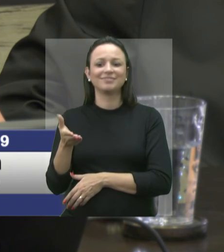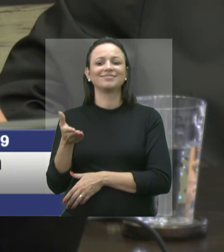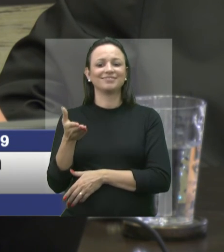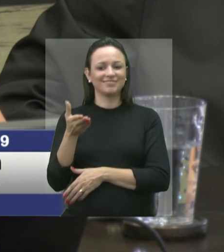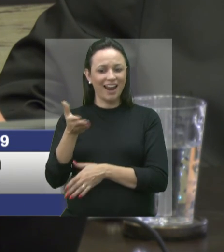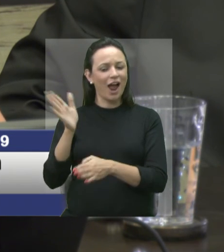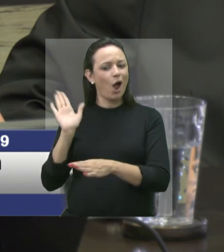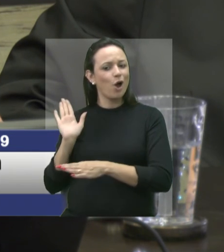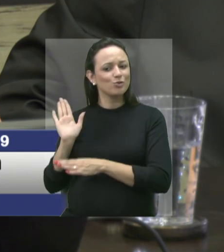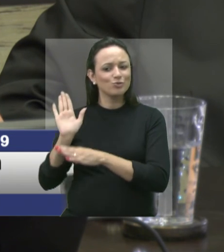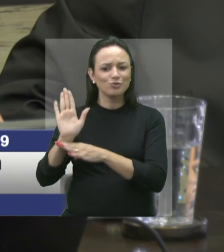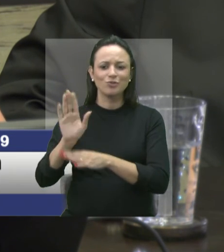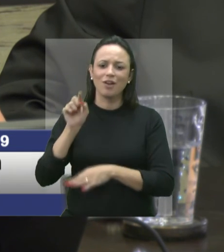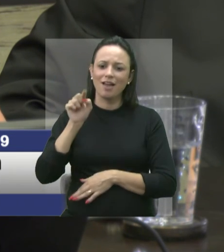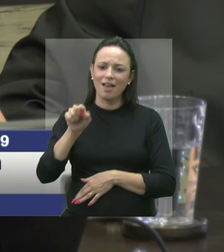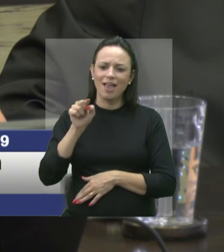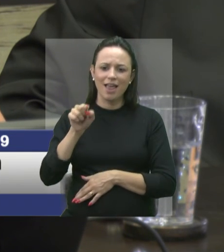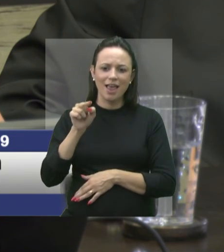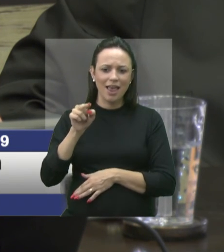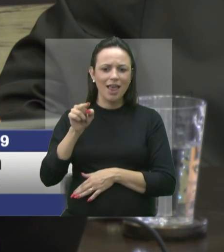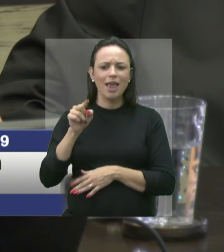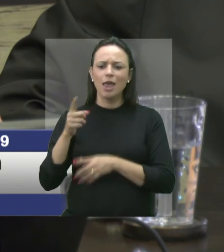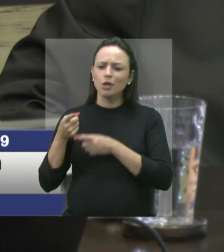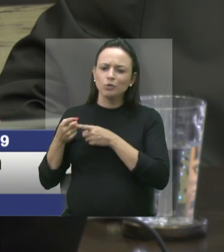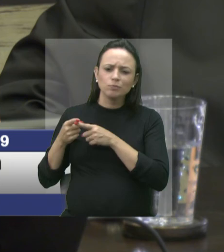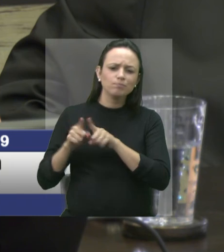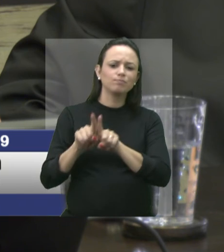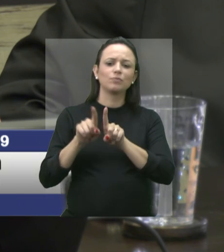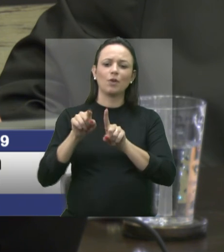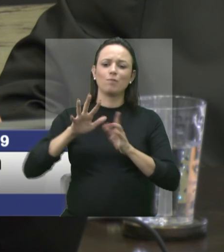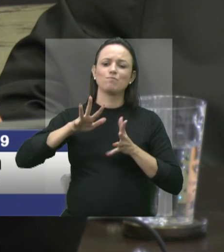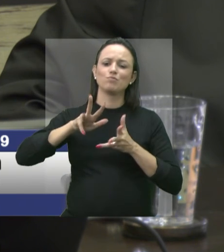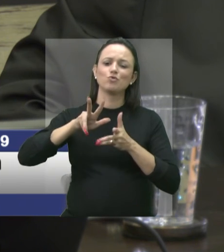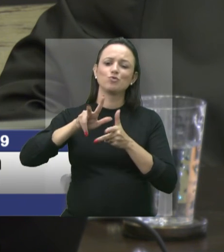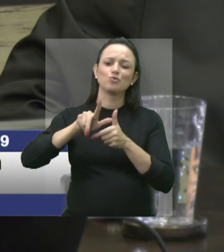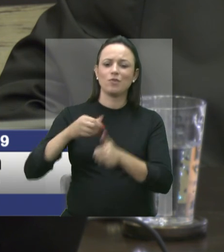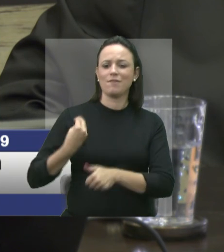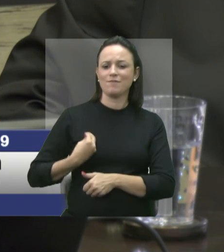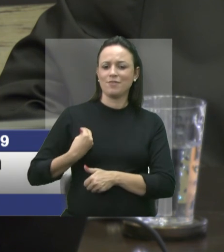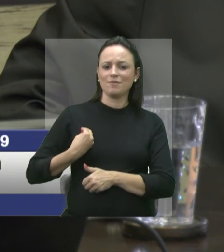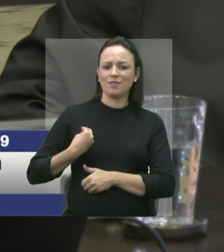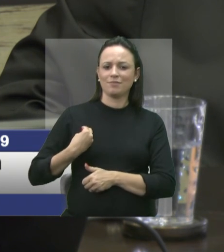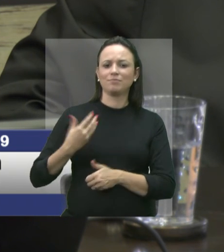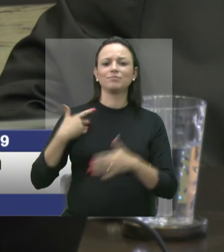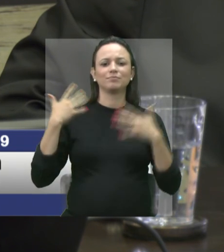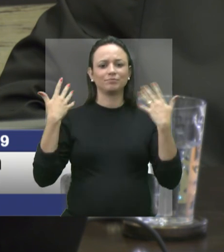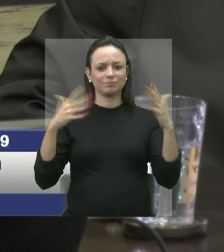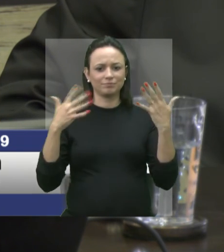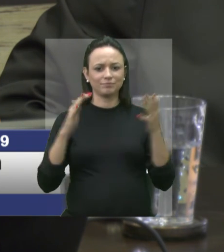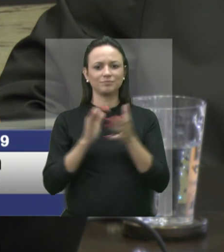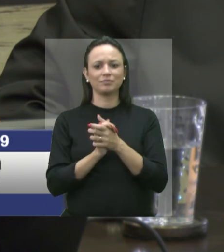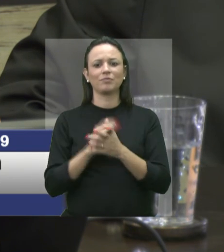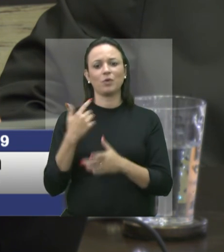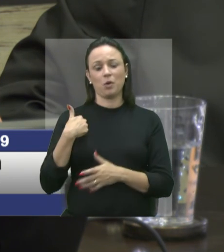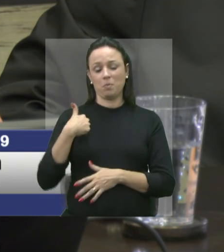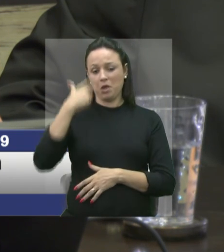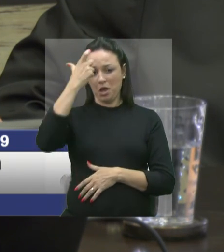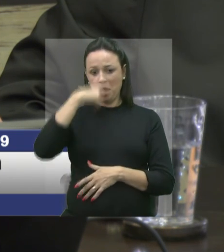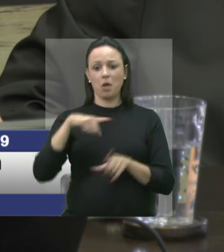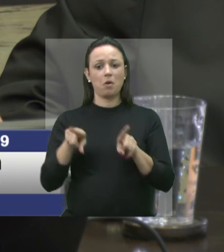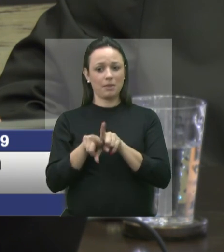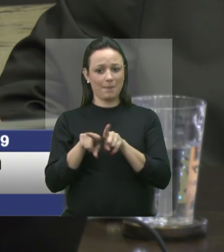ele a enfrentar esse mundo. Parabenizo a ela também aqui em nome, como sou mulher e sou esposa